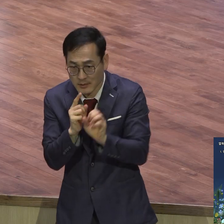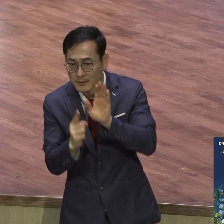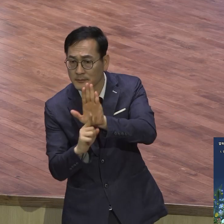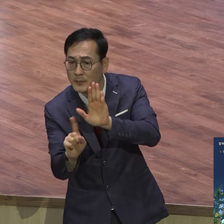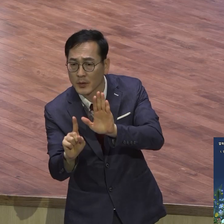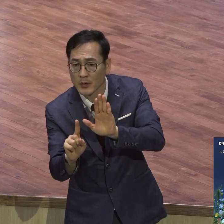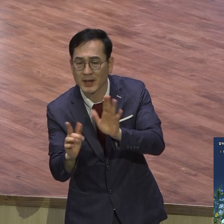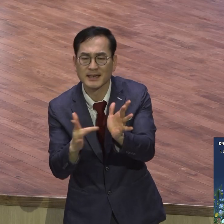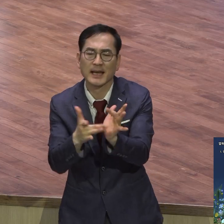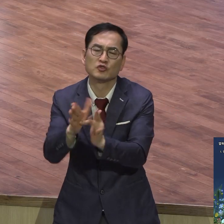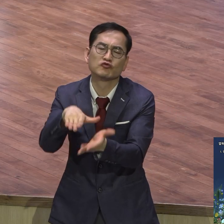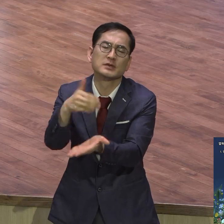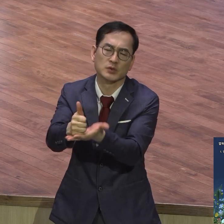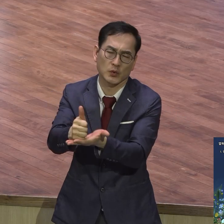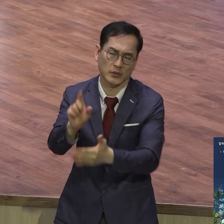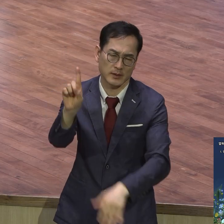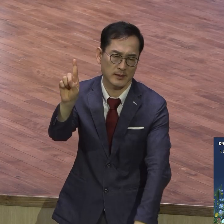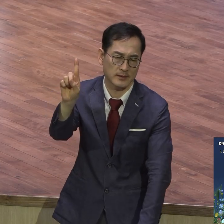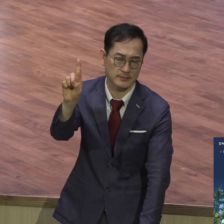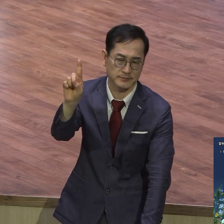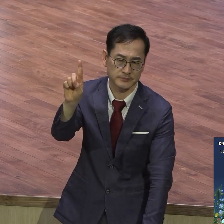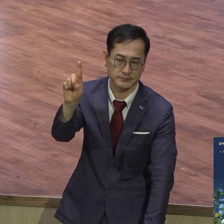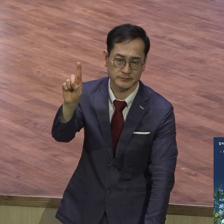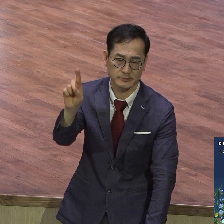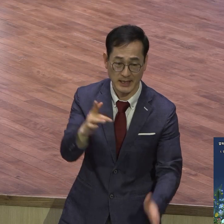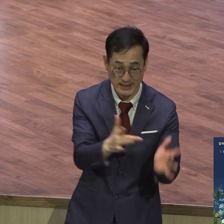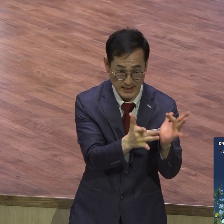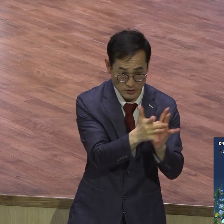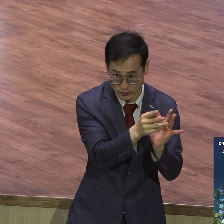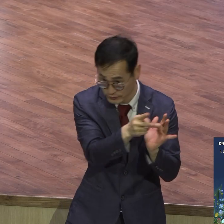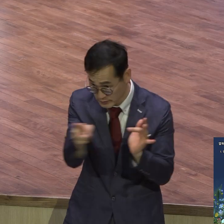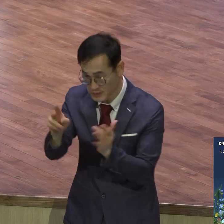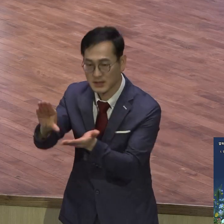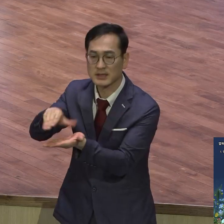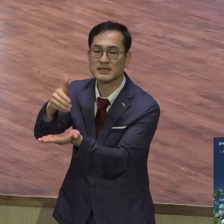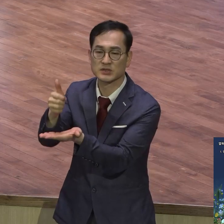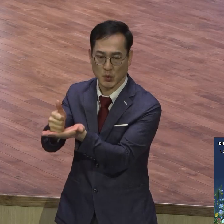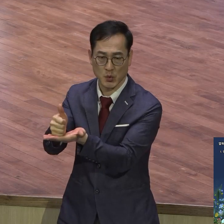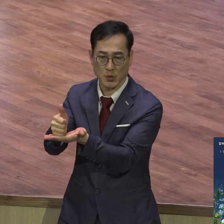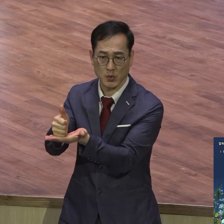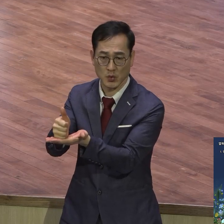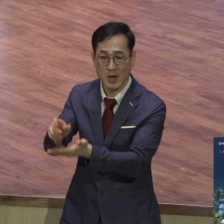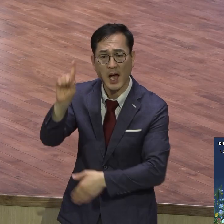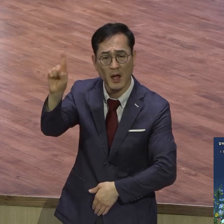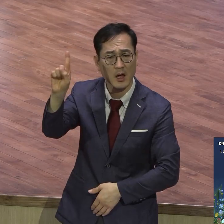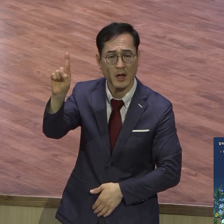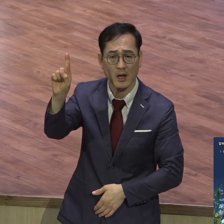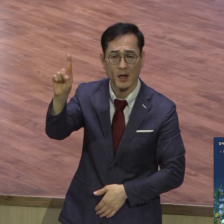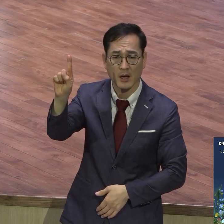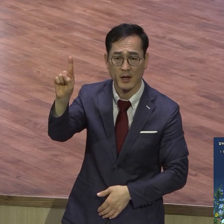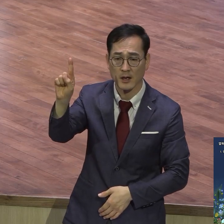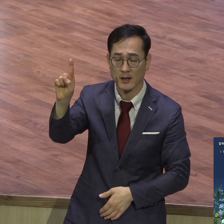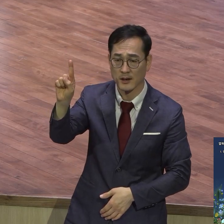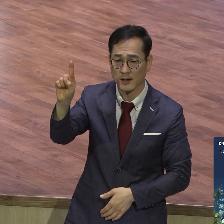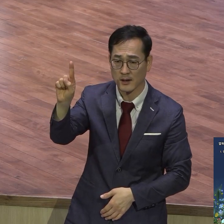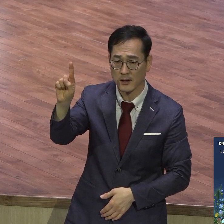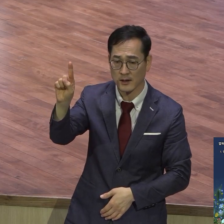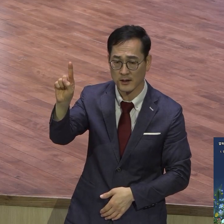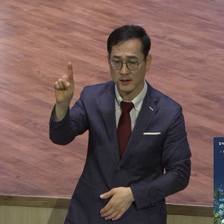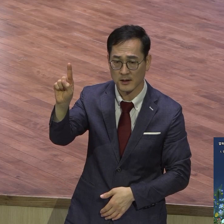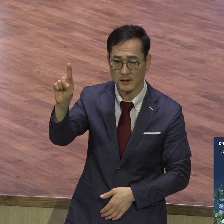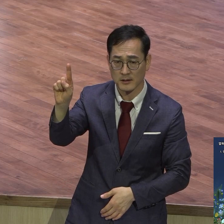예수 그리스도를 말합니다. 예수가 그리스도다. 그 한마디 그 한마디 그 말을 하고 있어요.